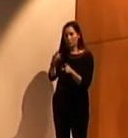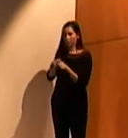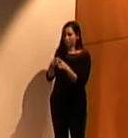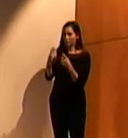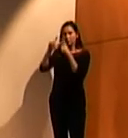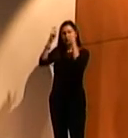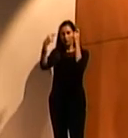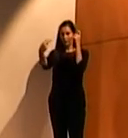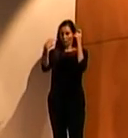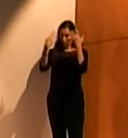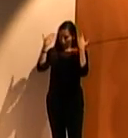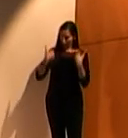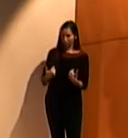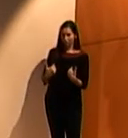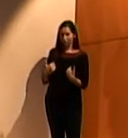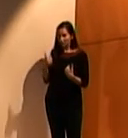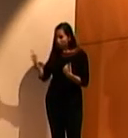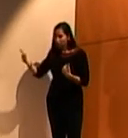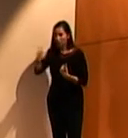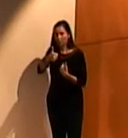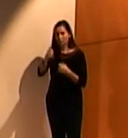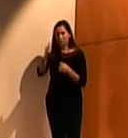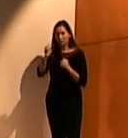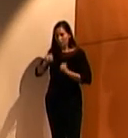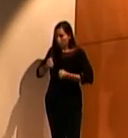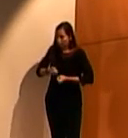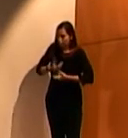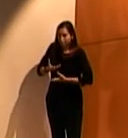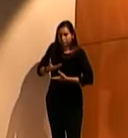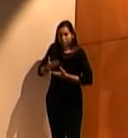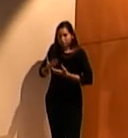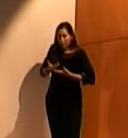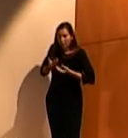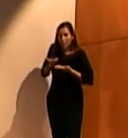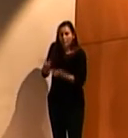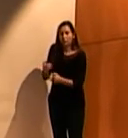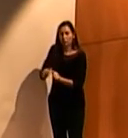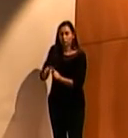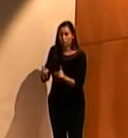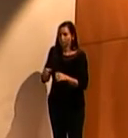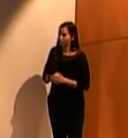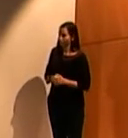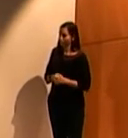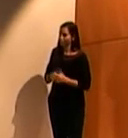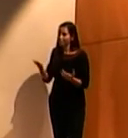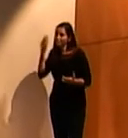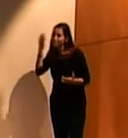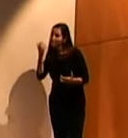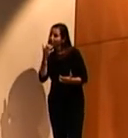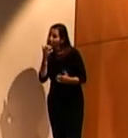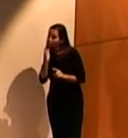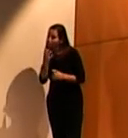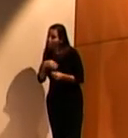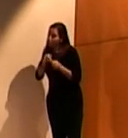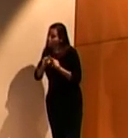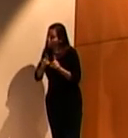aussi dans ce que chacun a apporté. Hein, voilà. Bon, si vous avez des choses à rajouter, vous pourrez le